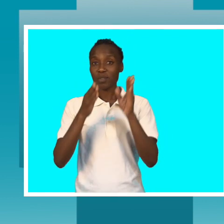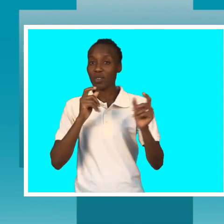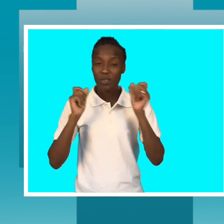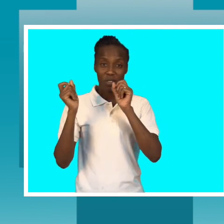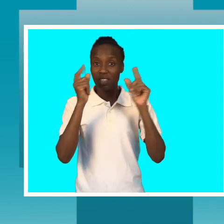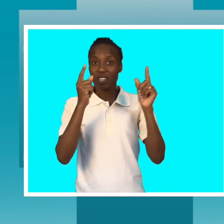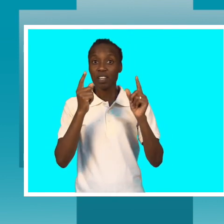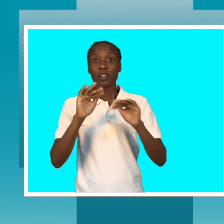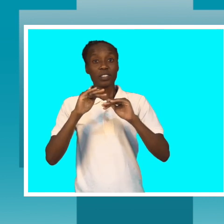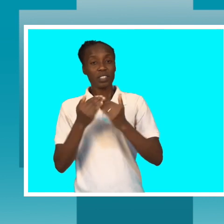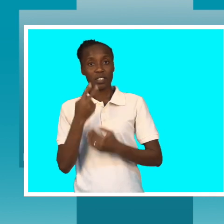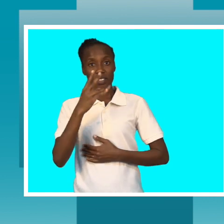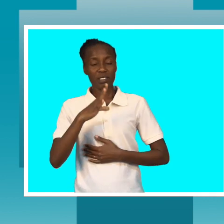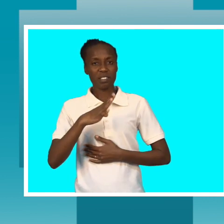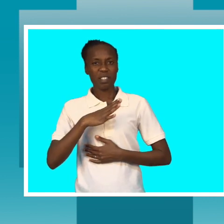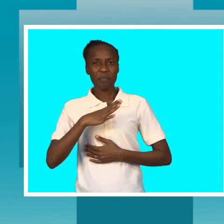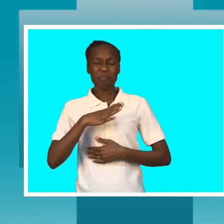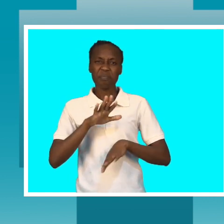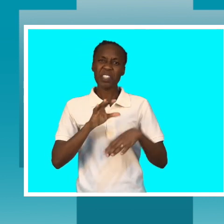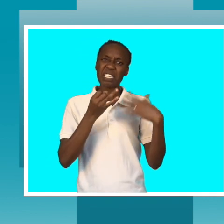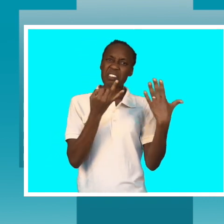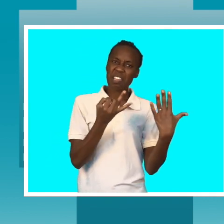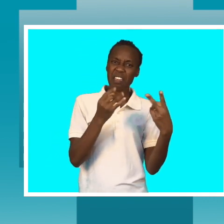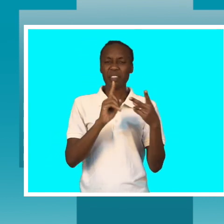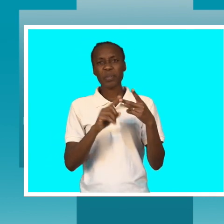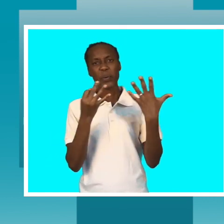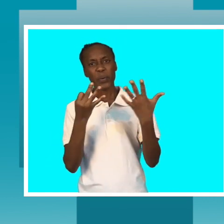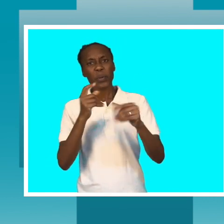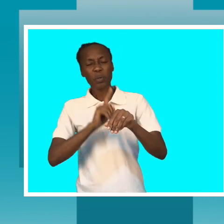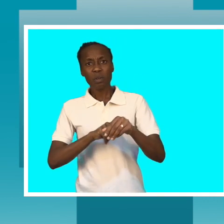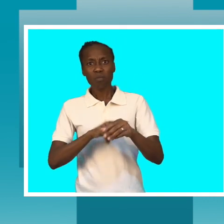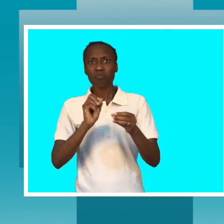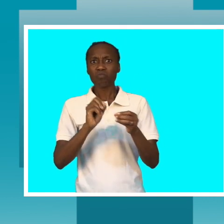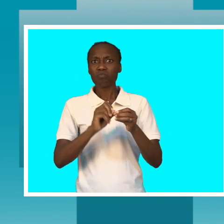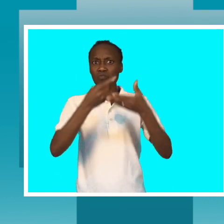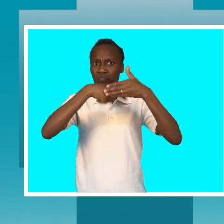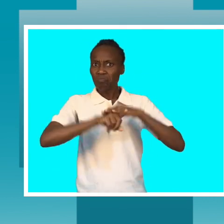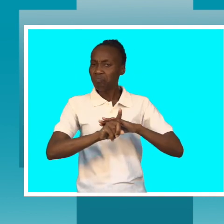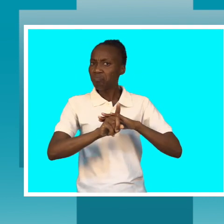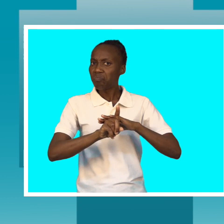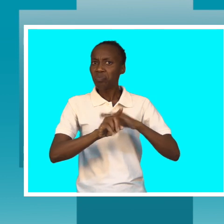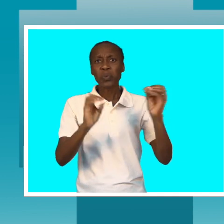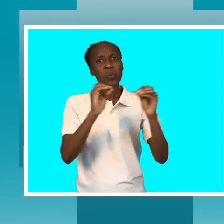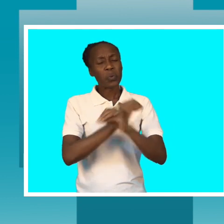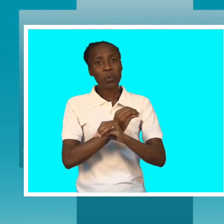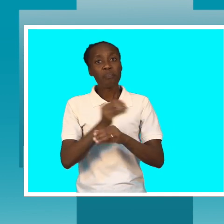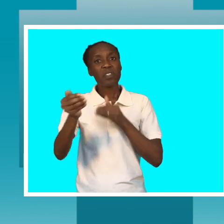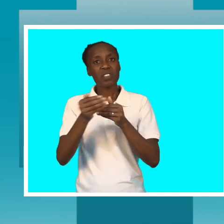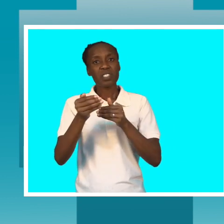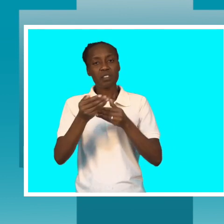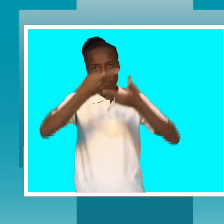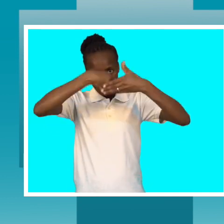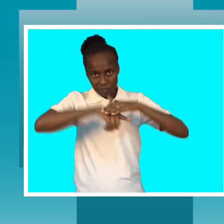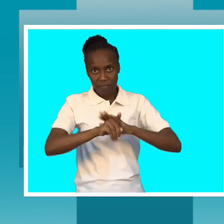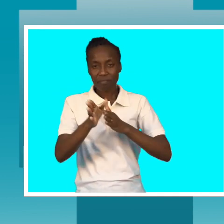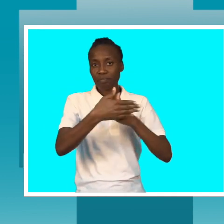é a primeira pessoa a acordar. Ainda nesse dia vimos ela até 7, 8 horas. Ela não sai de dentro. Daí